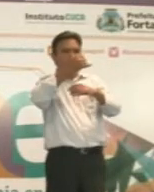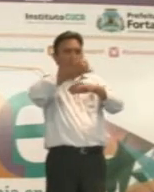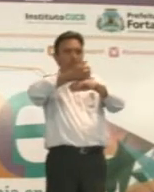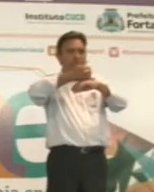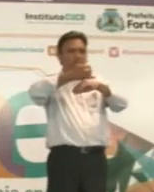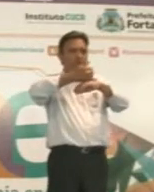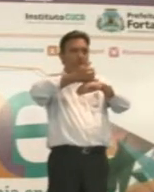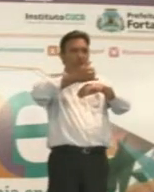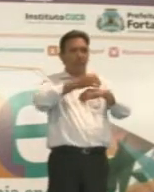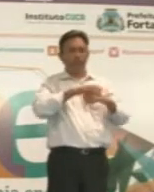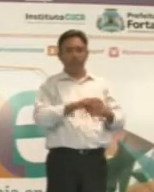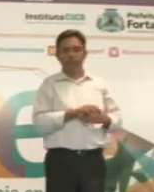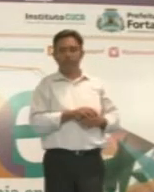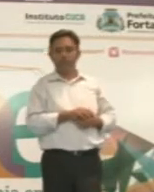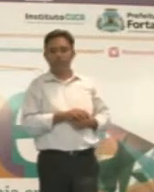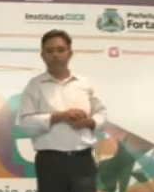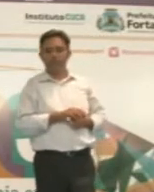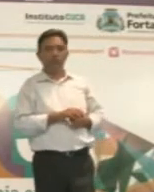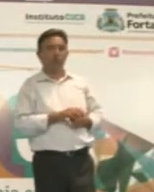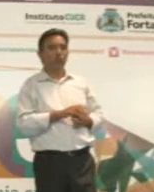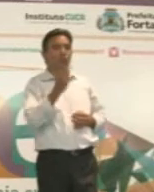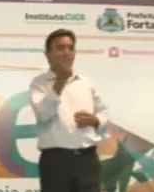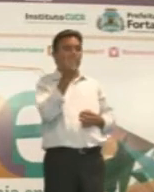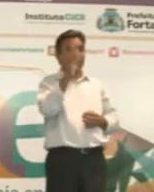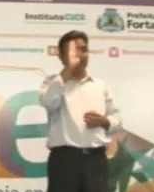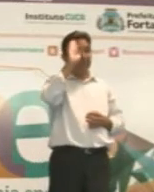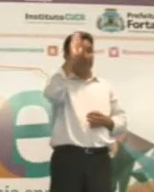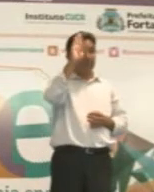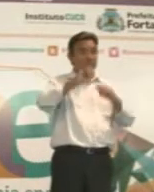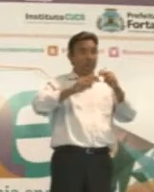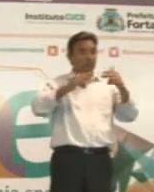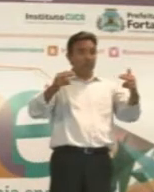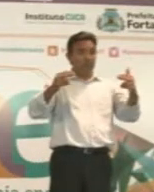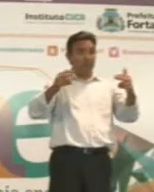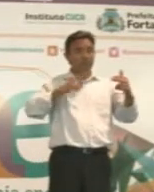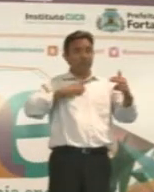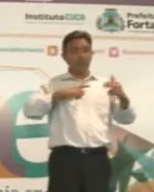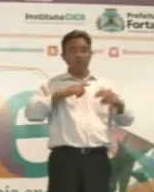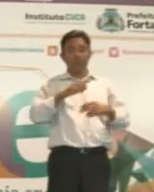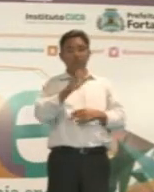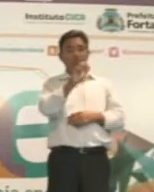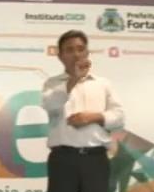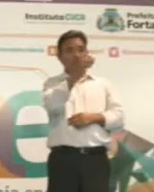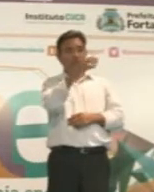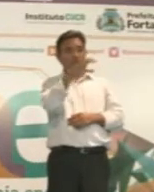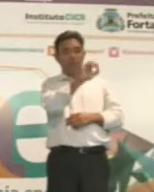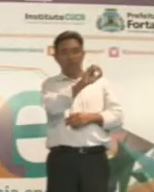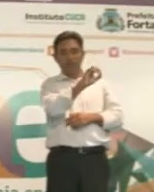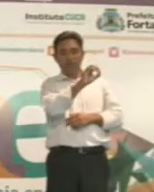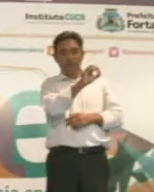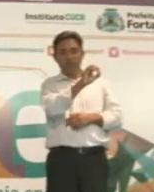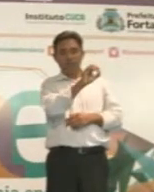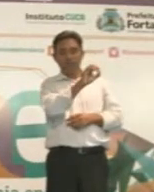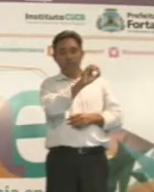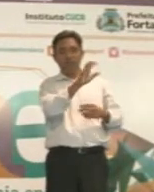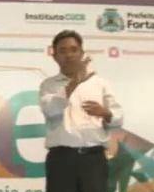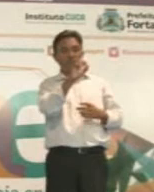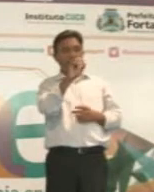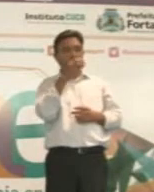ou oxigênio puro. Os 2 principais produtos formados são o aço doce, liga